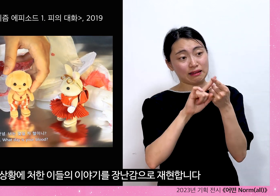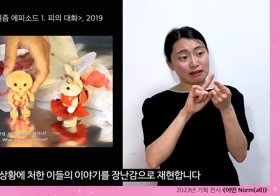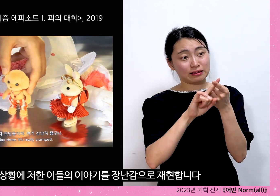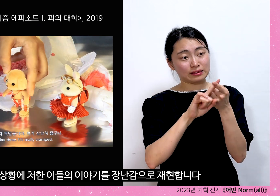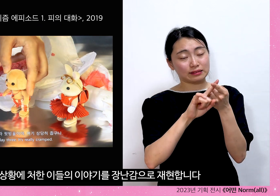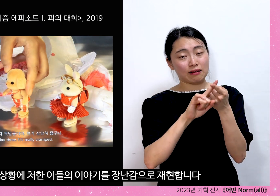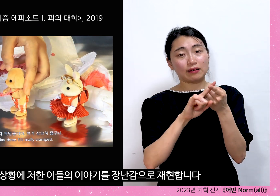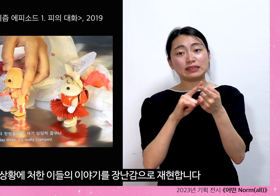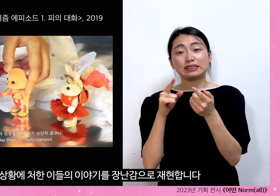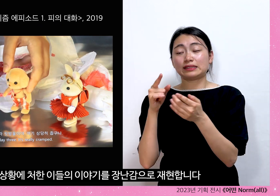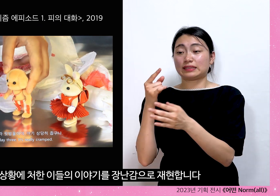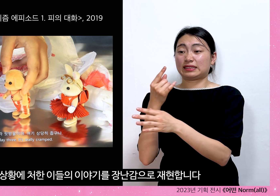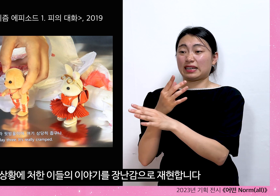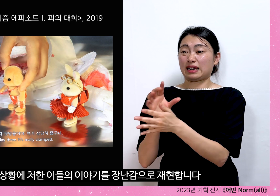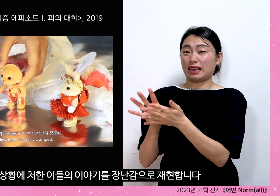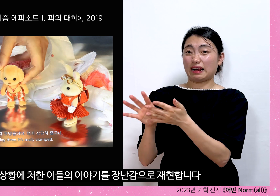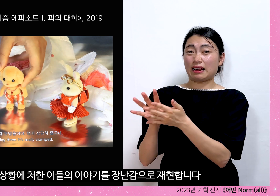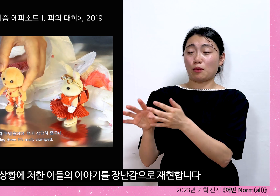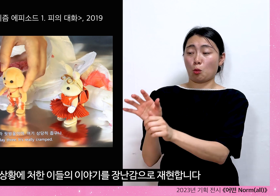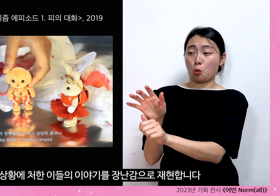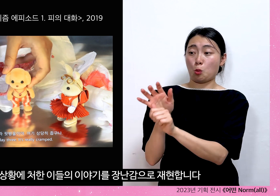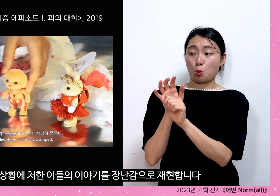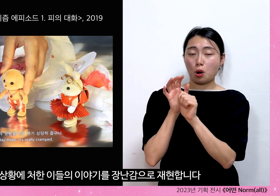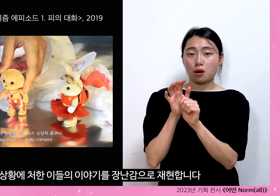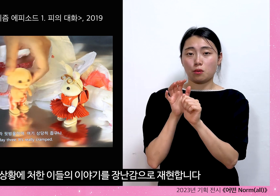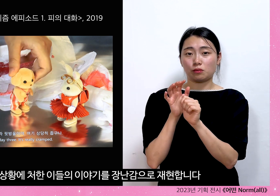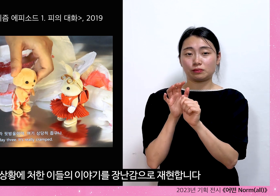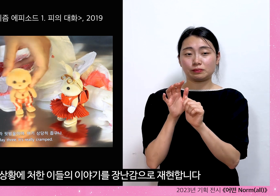장난감으로 재현합니다.